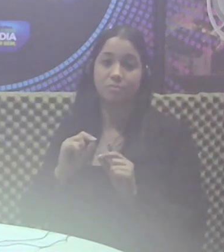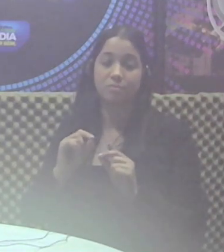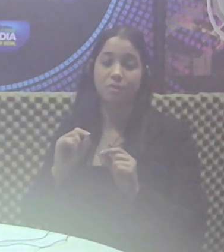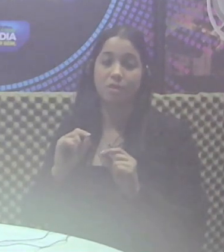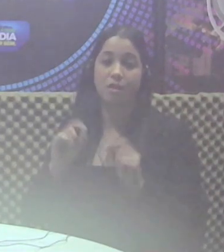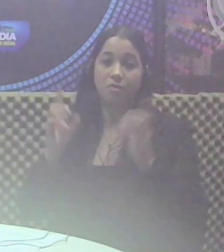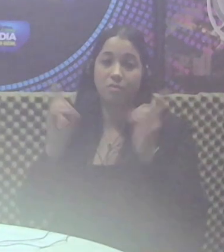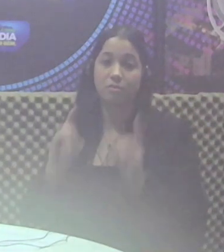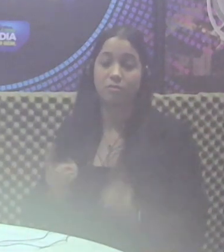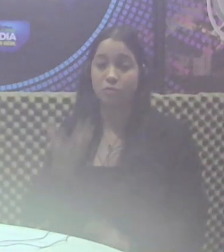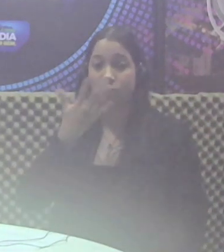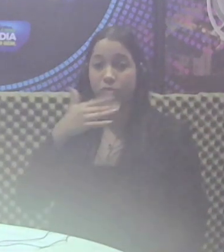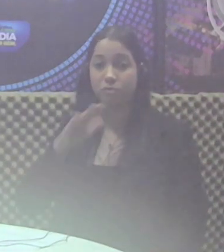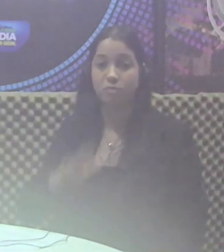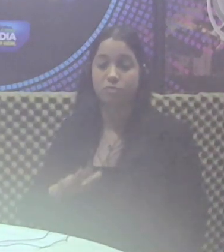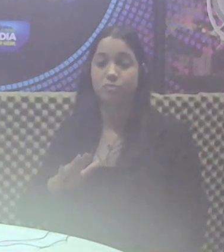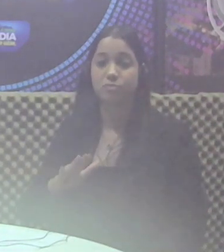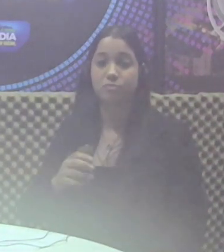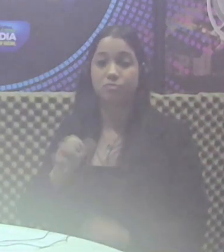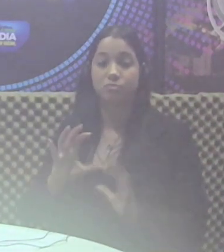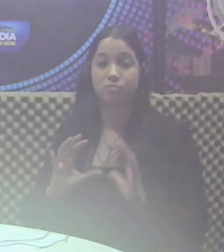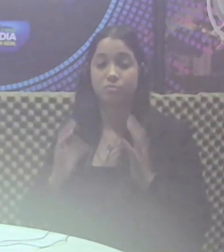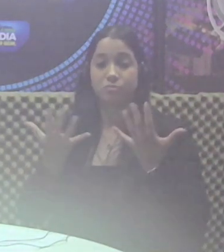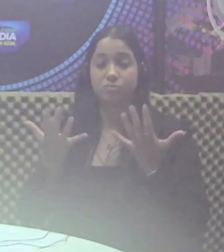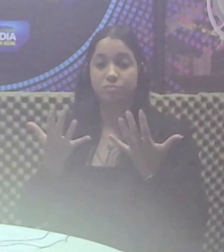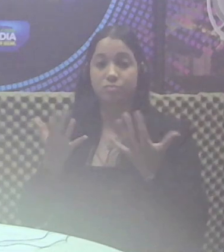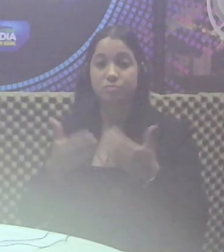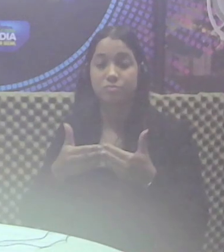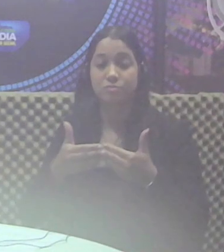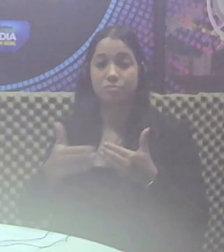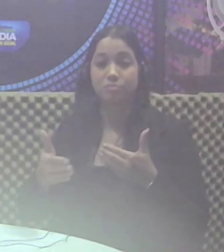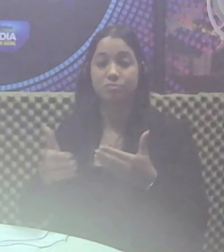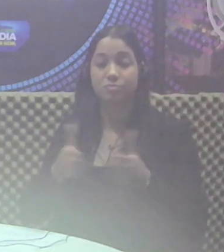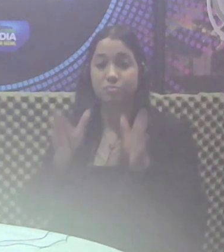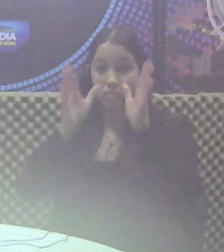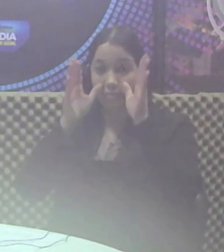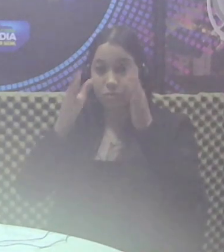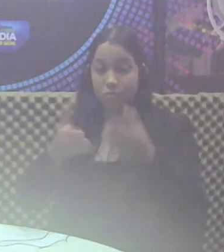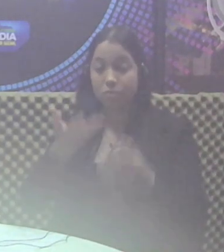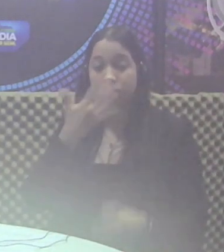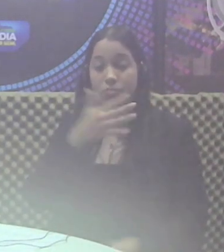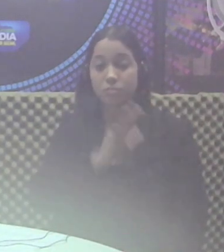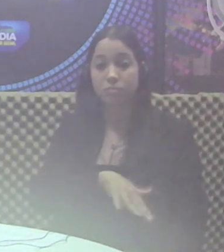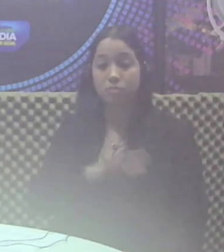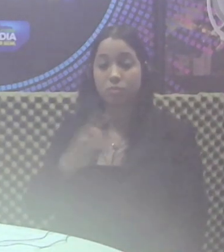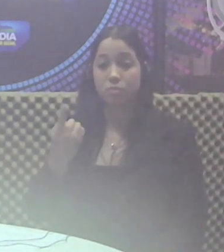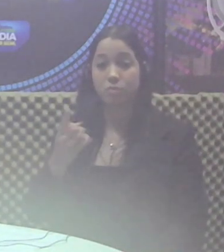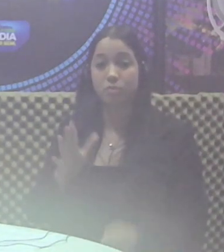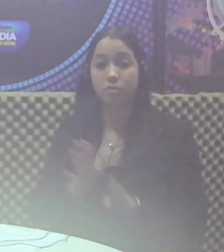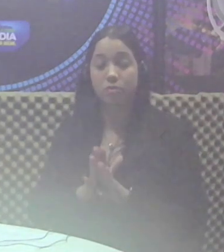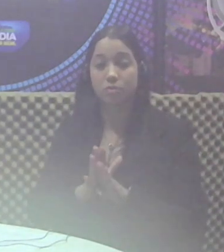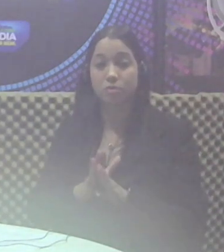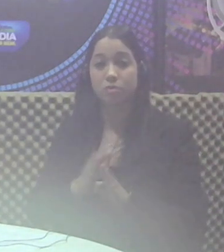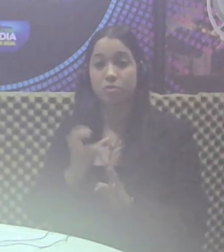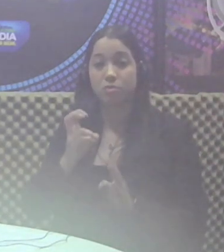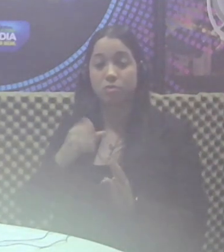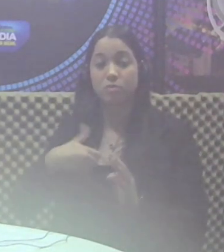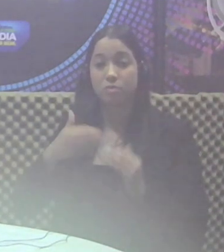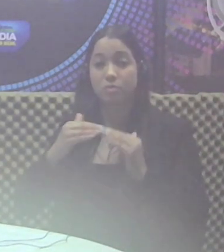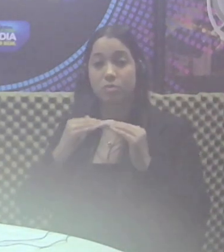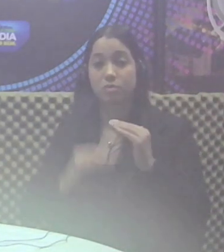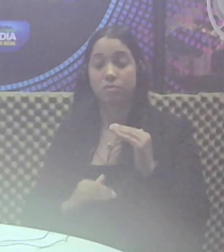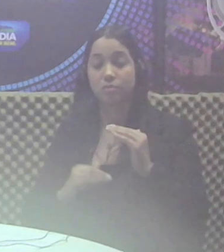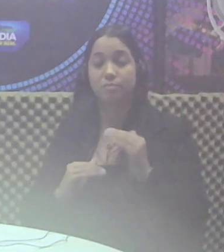infantil. A campanha nacional contra a pólio está em andamento com foco nas crianças de 1 a menores de 5 anos de